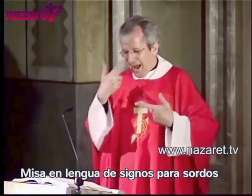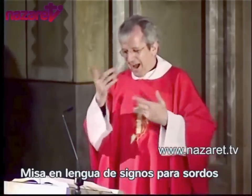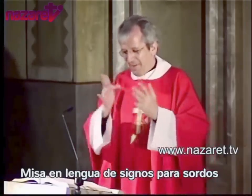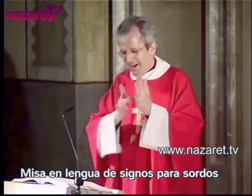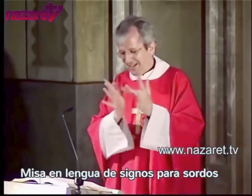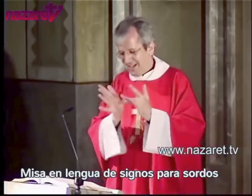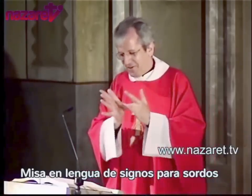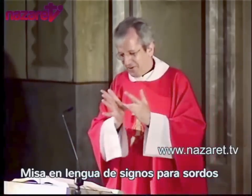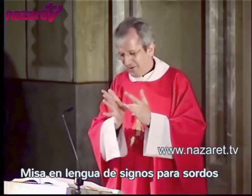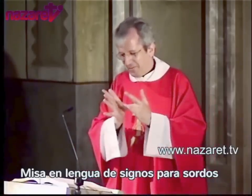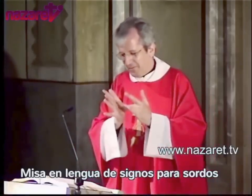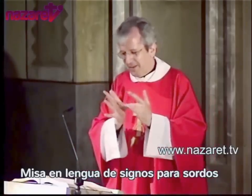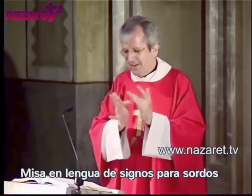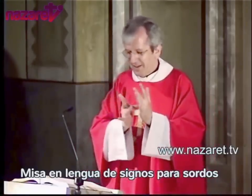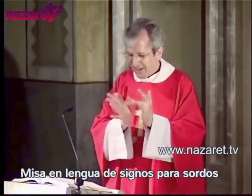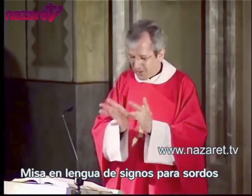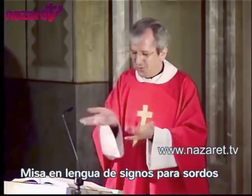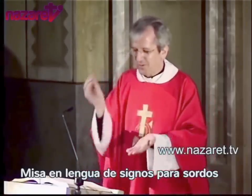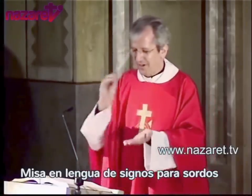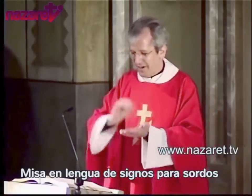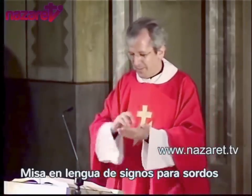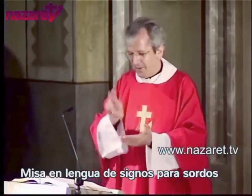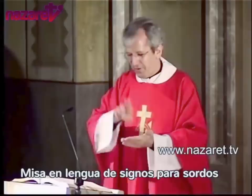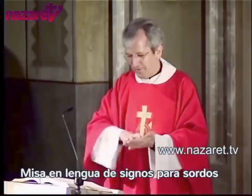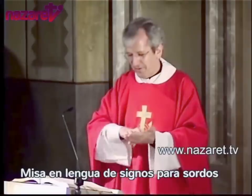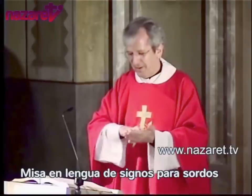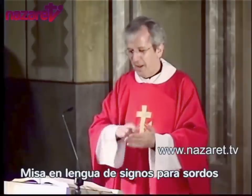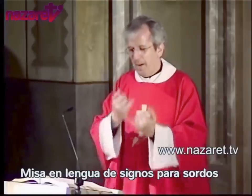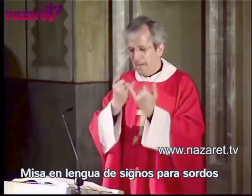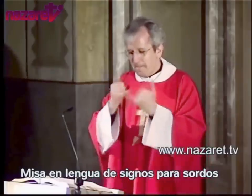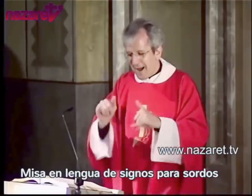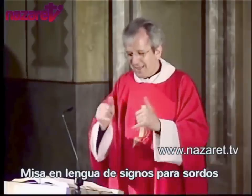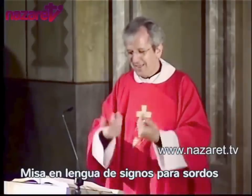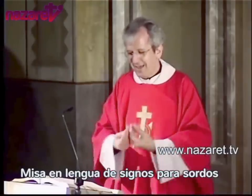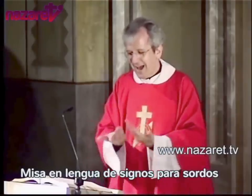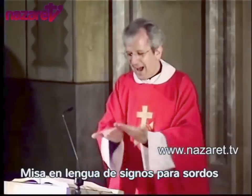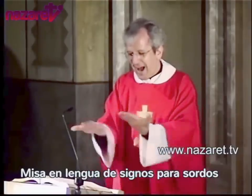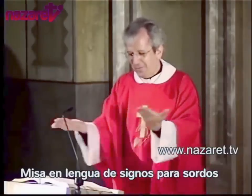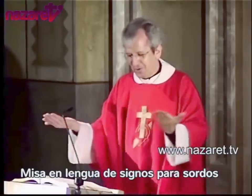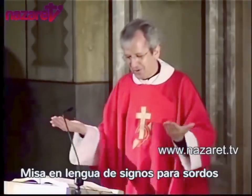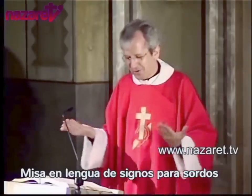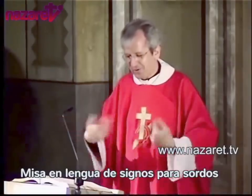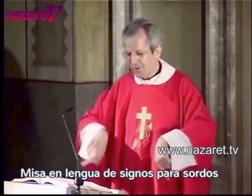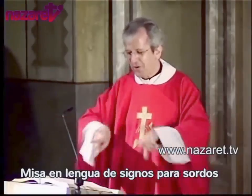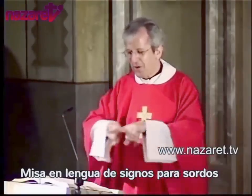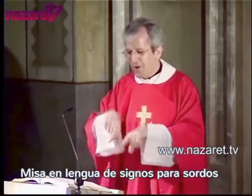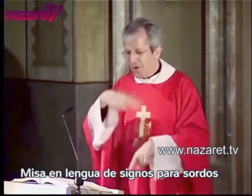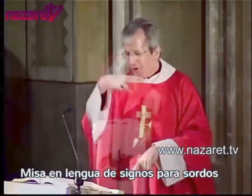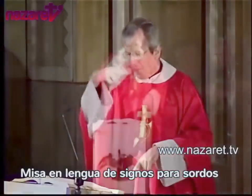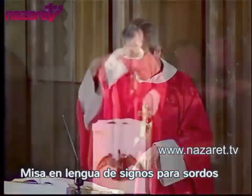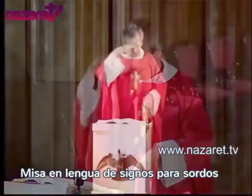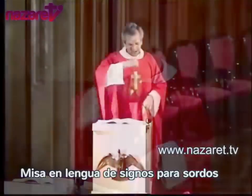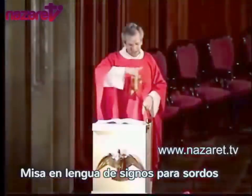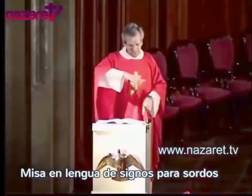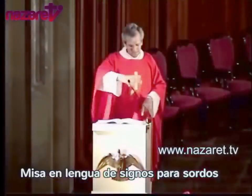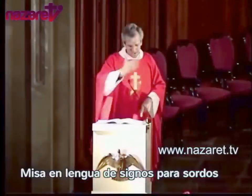alegría al ver al Señor. Jesús repitió: «Paz a vosotros.